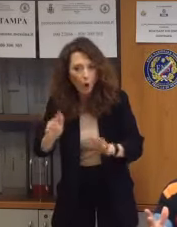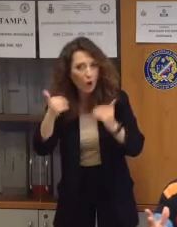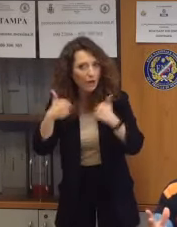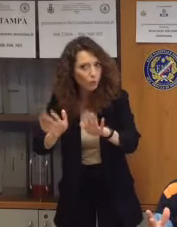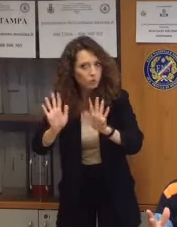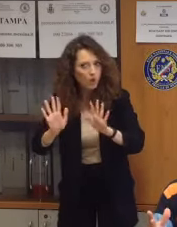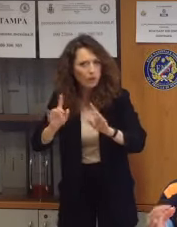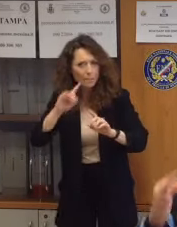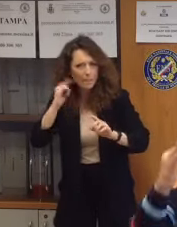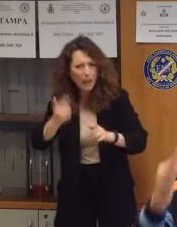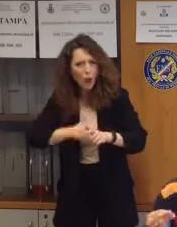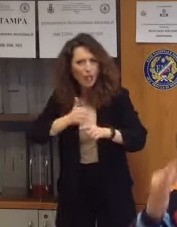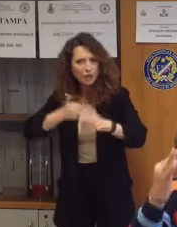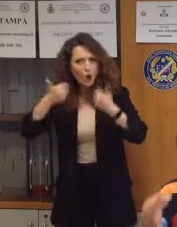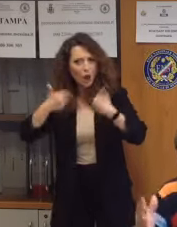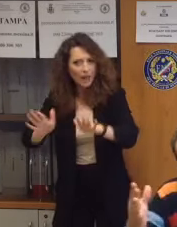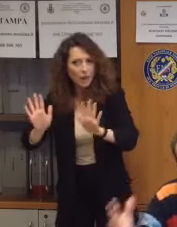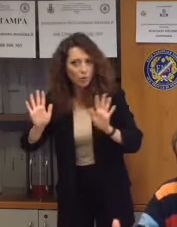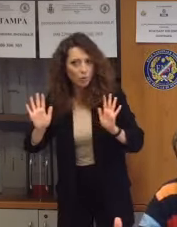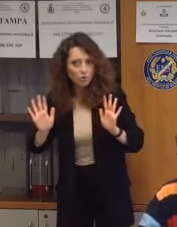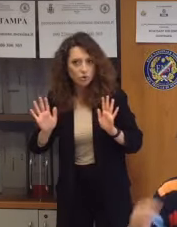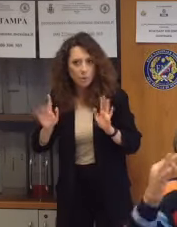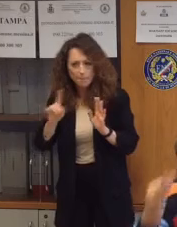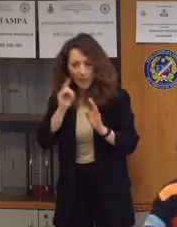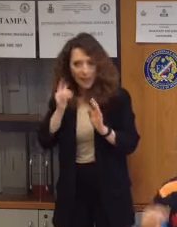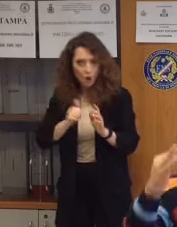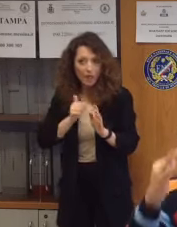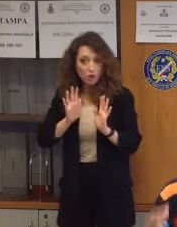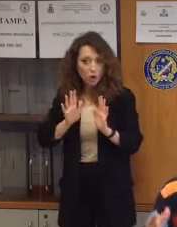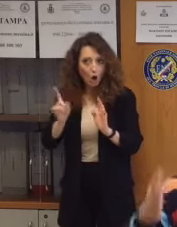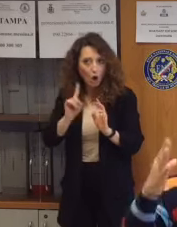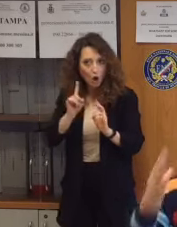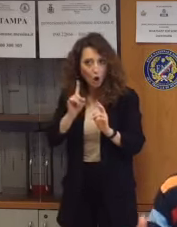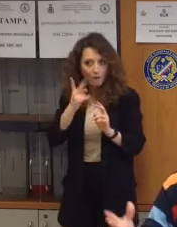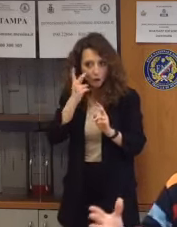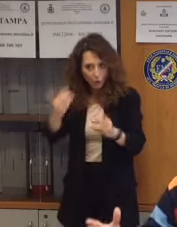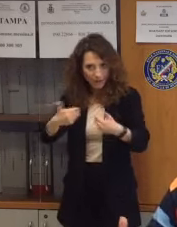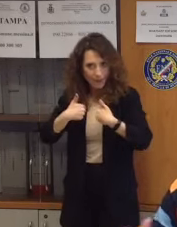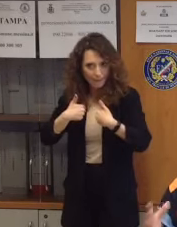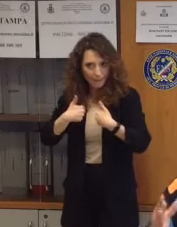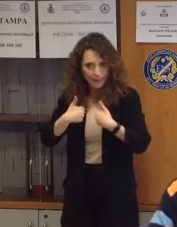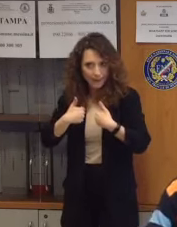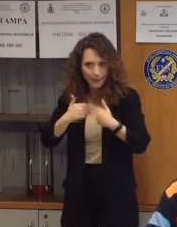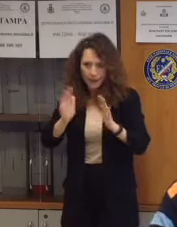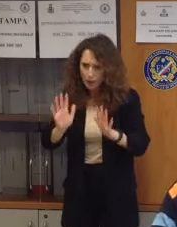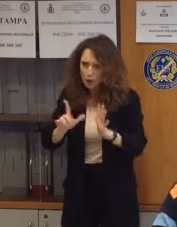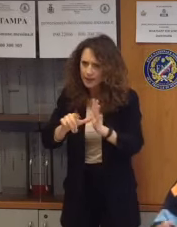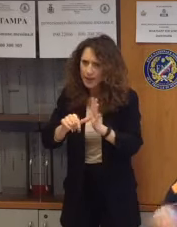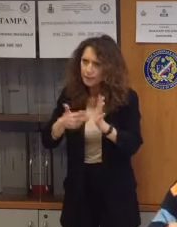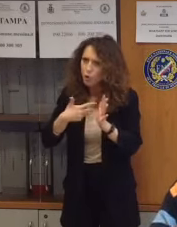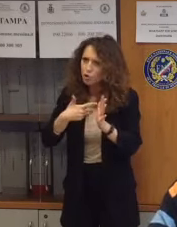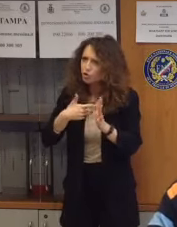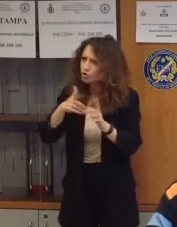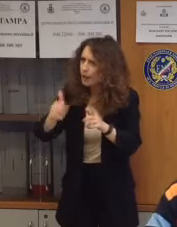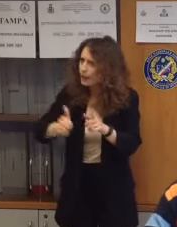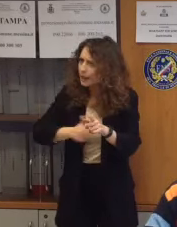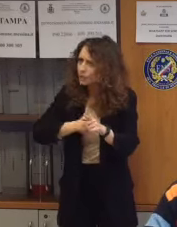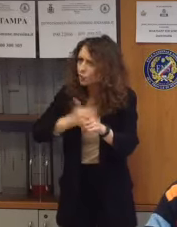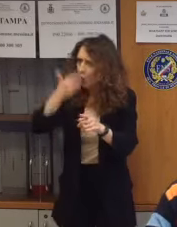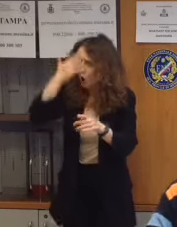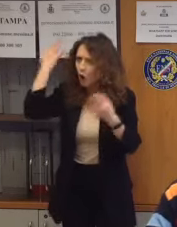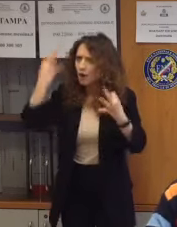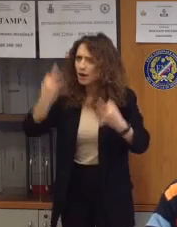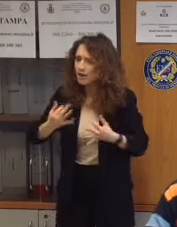me, meglio che rinunciate voi, ancora siete in tempo a far